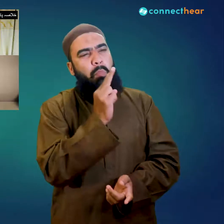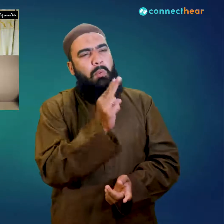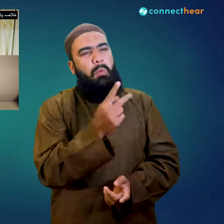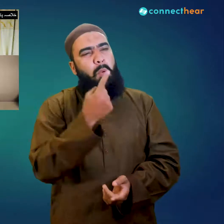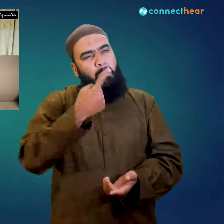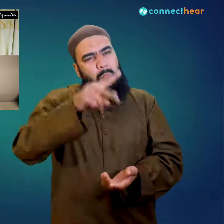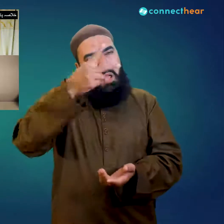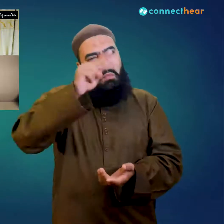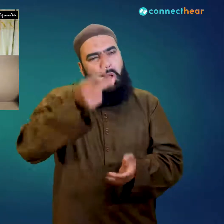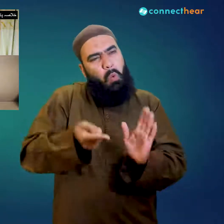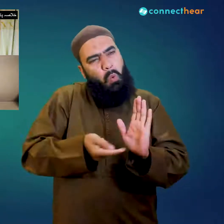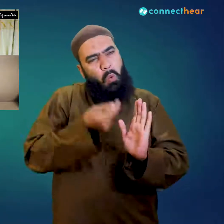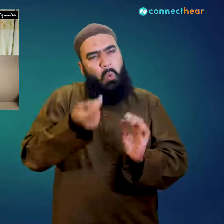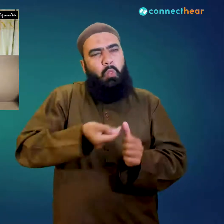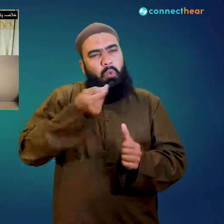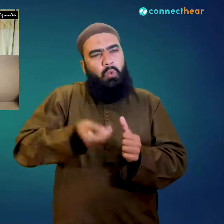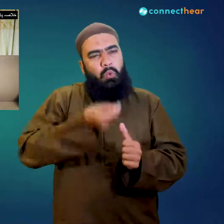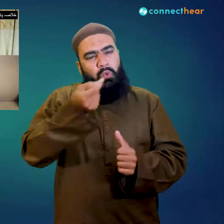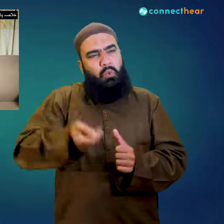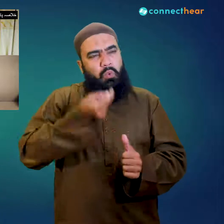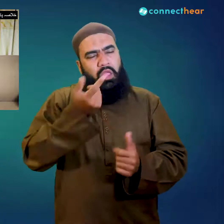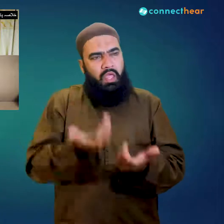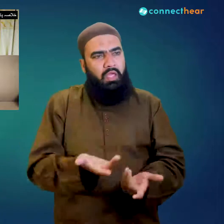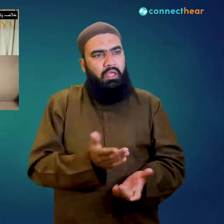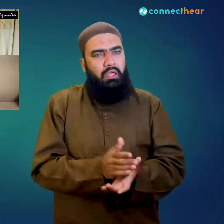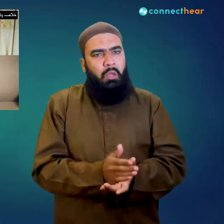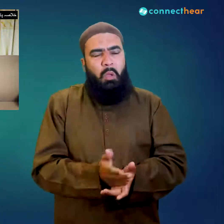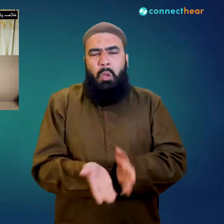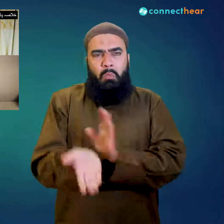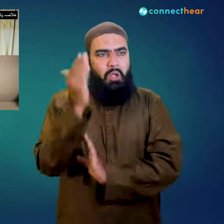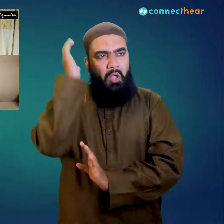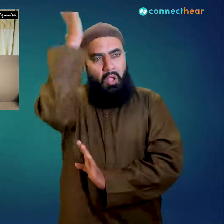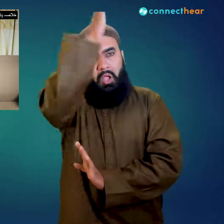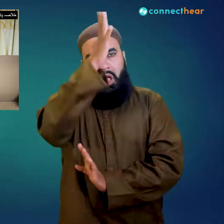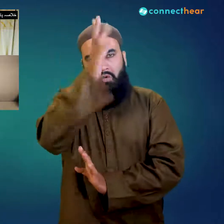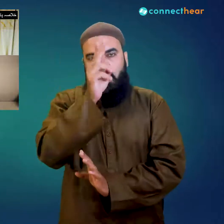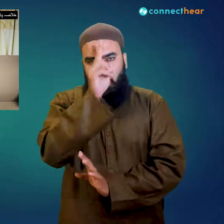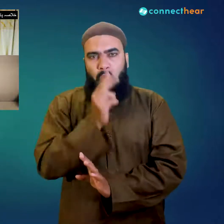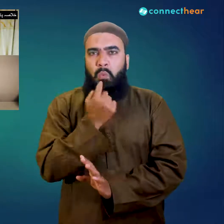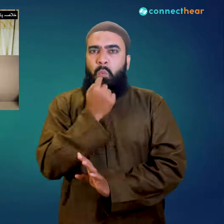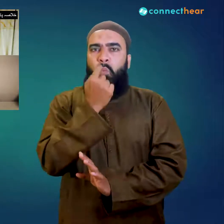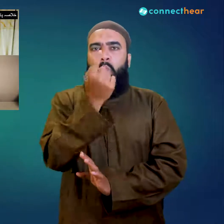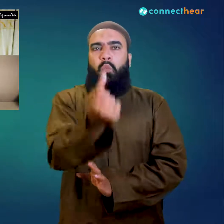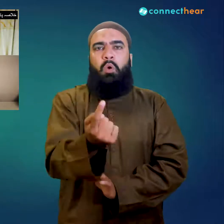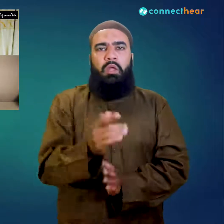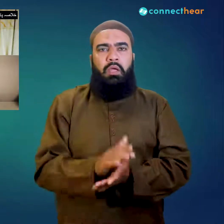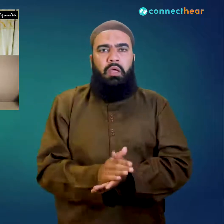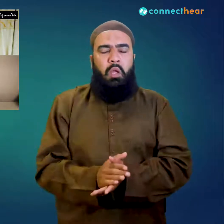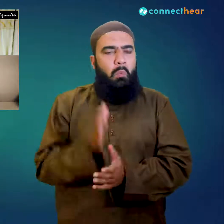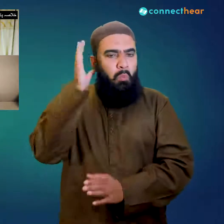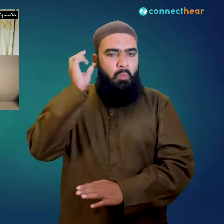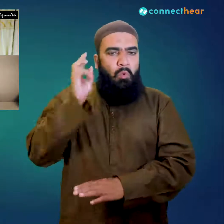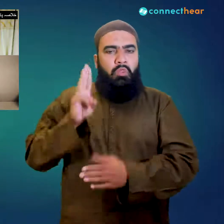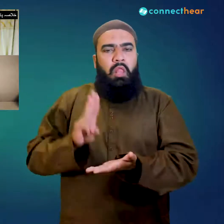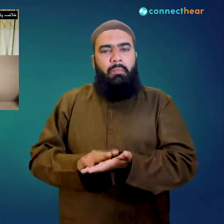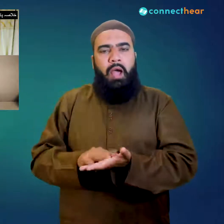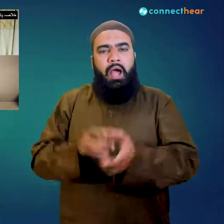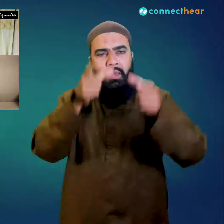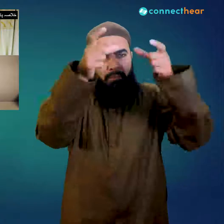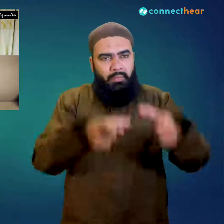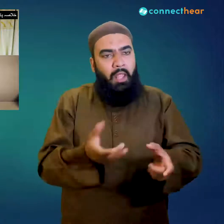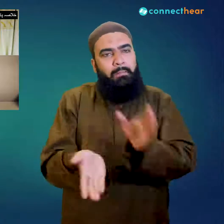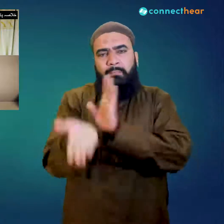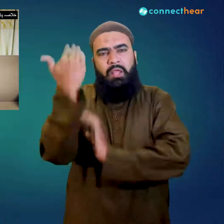کا حکم آ گیا تو یہ کہتے تھے کہ اس سے پہلے جو مسلمان اس دنیا سے چلے گئے اور انہوں